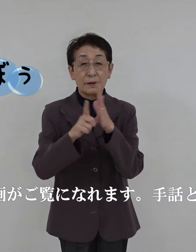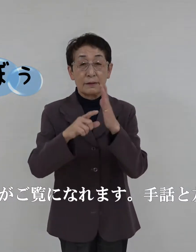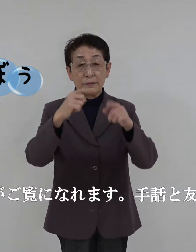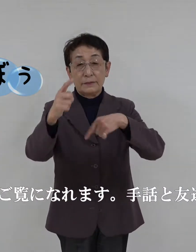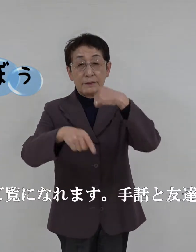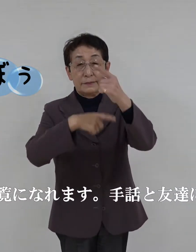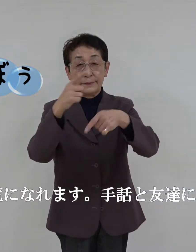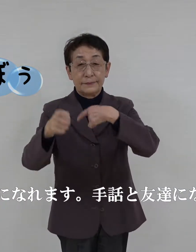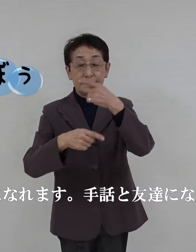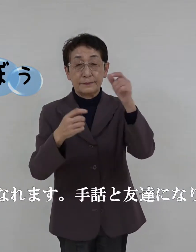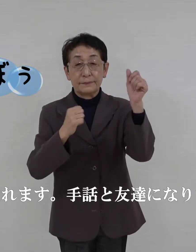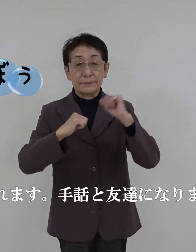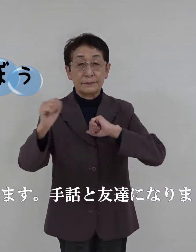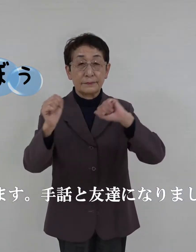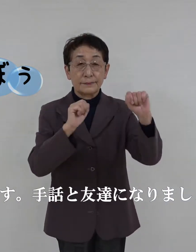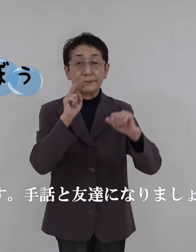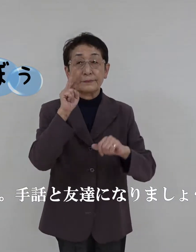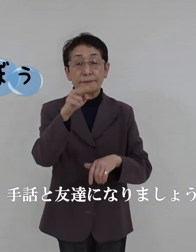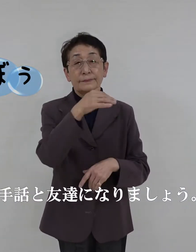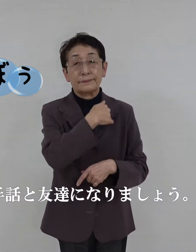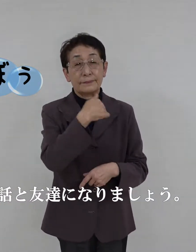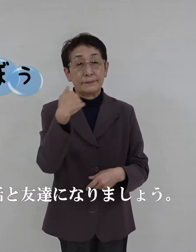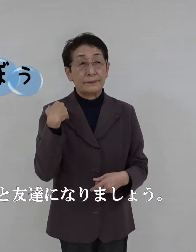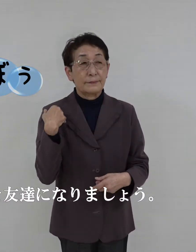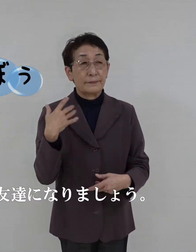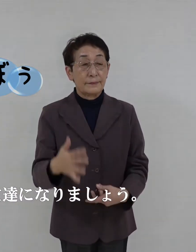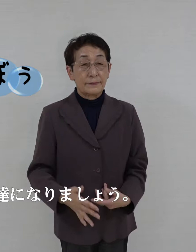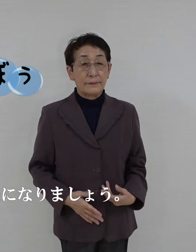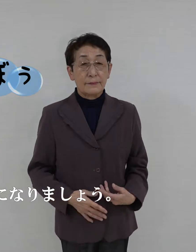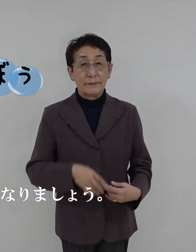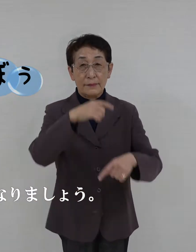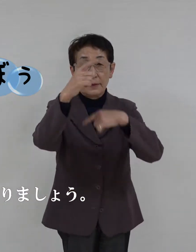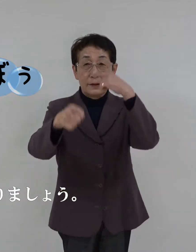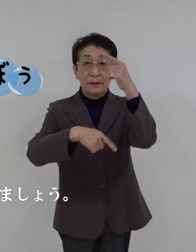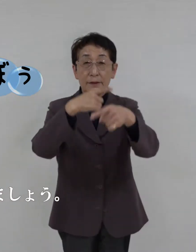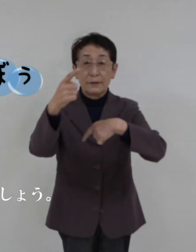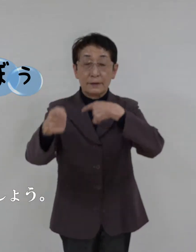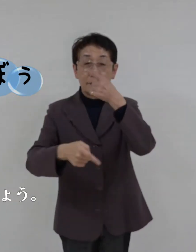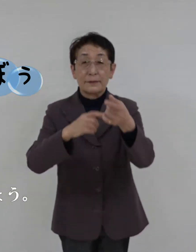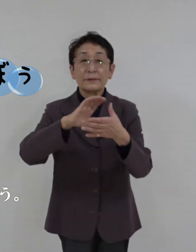。手話と友達になりましょう。